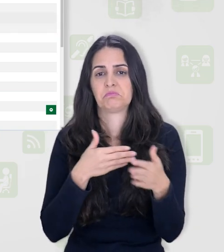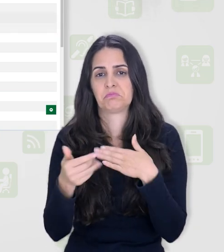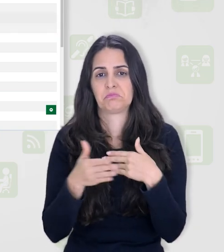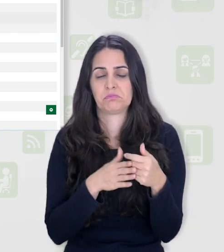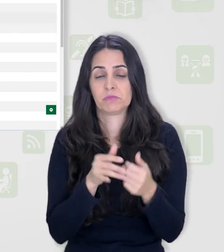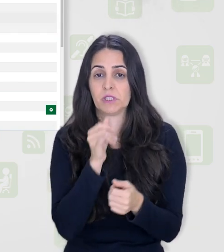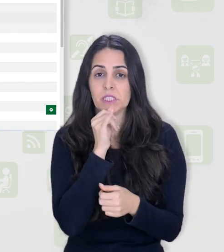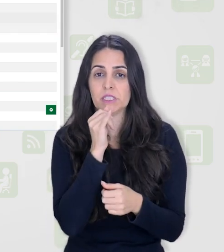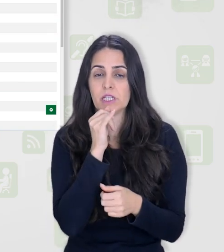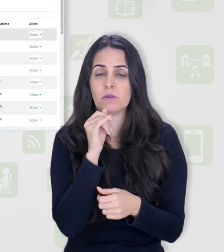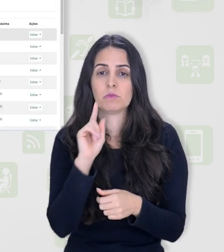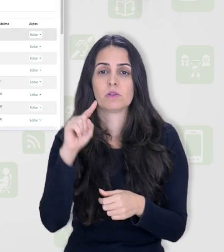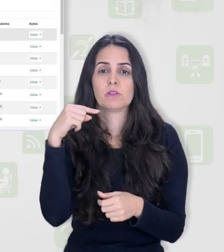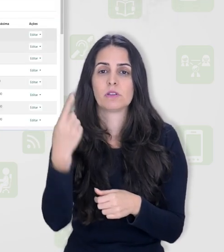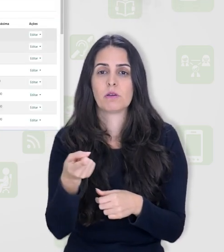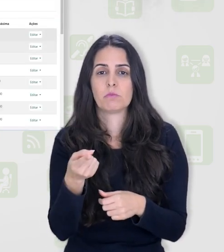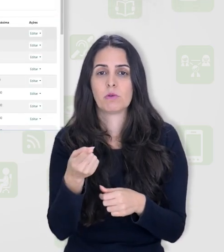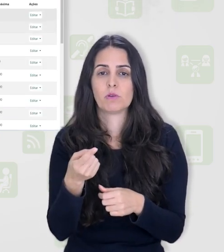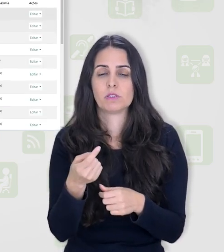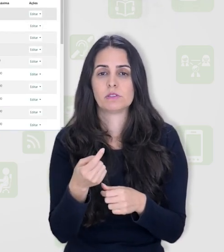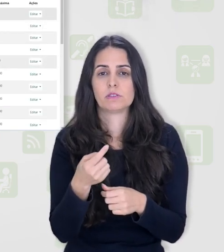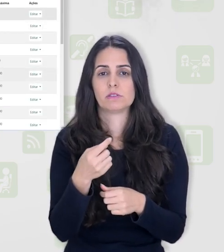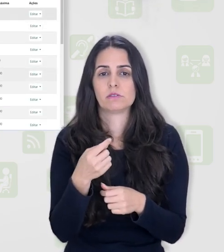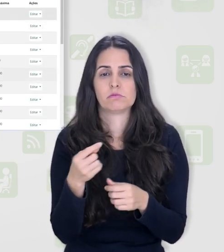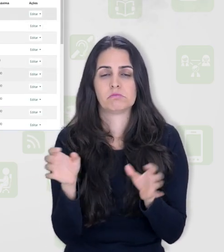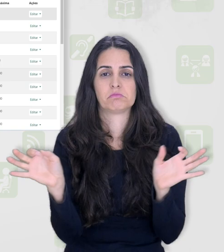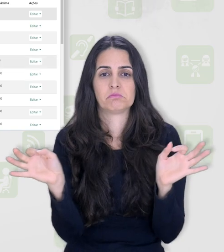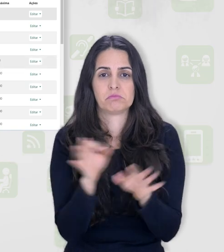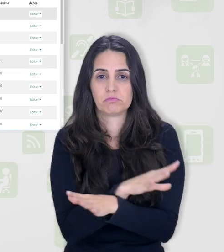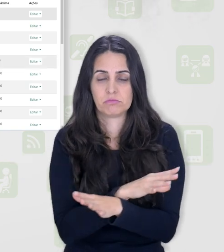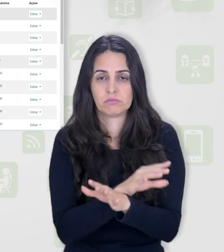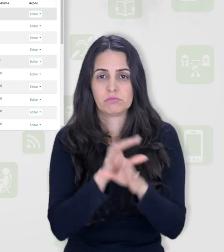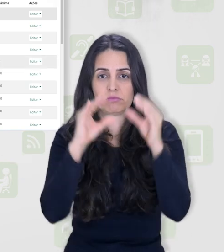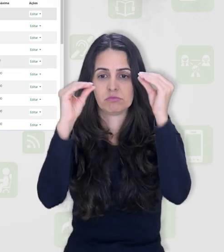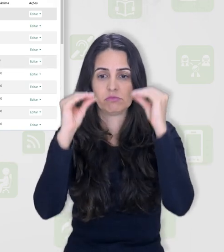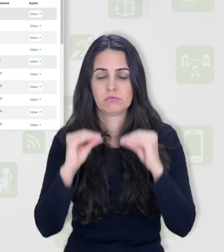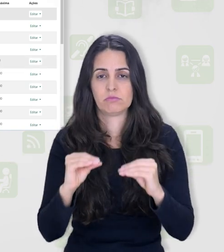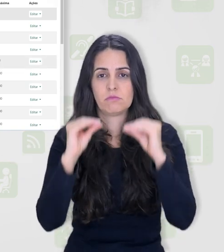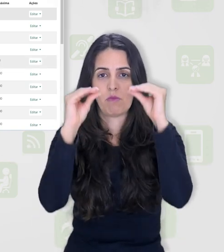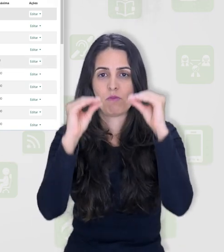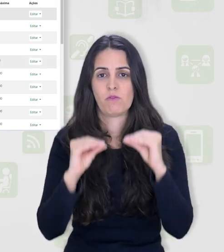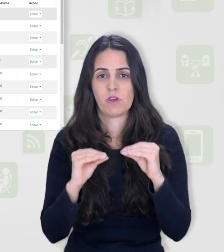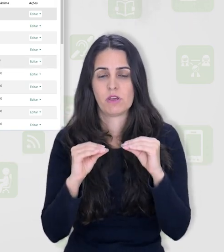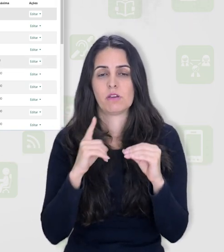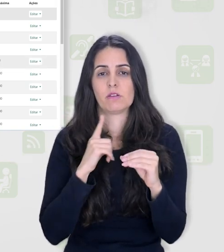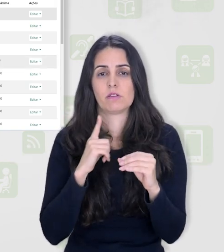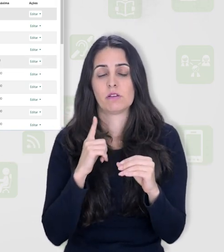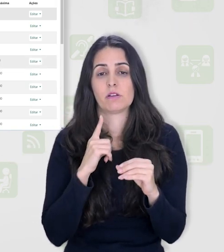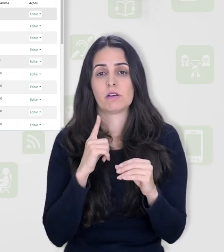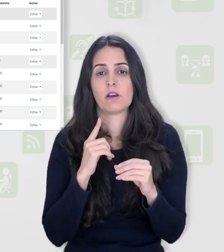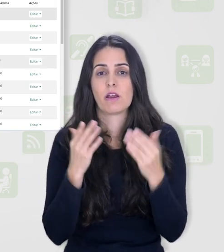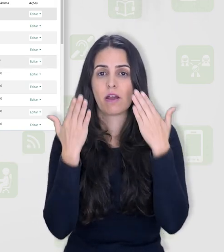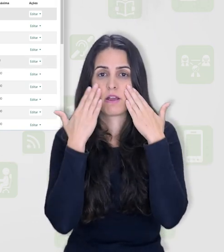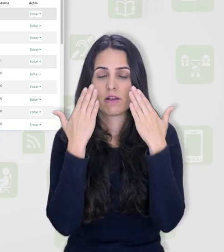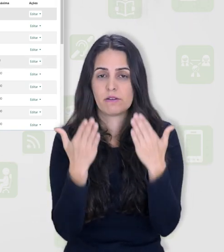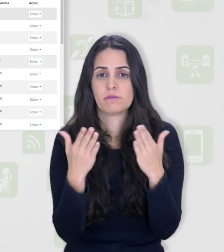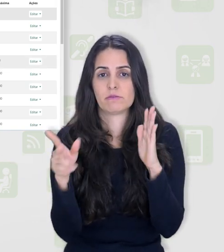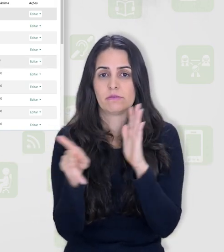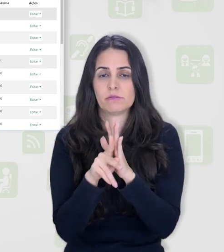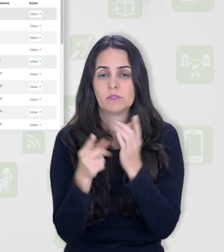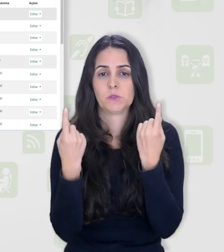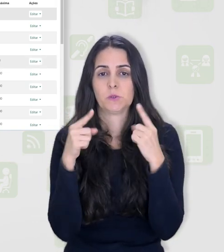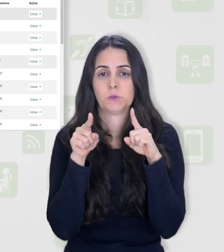seja aqui depois dessas três tarefas pronto movi aqui está o meu item da apresentação